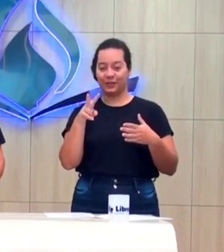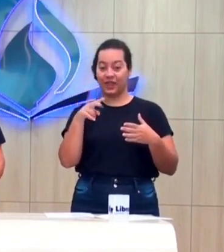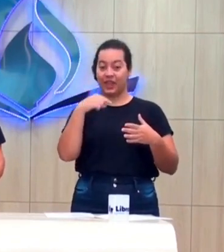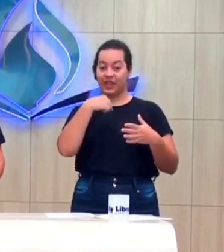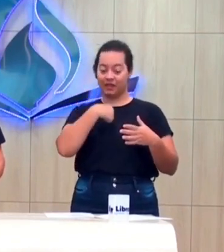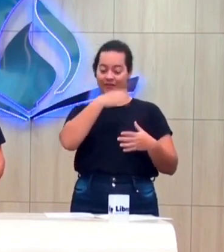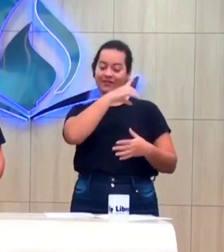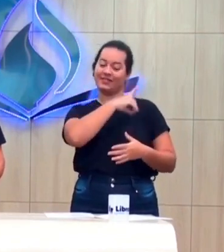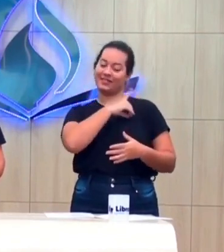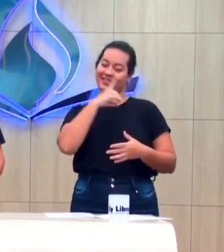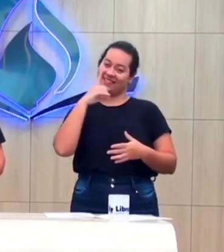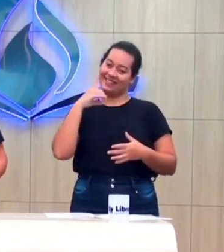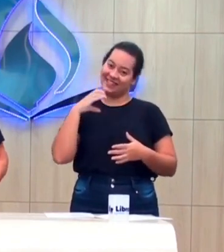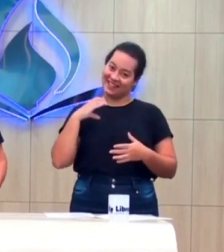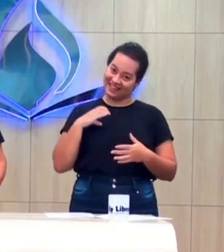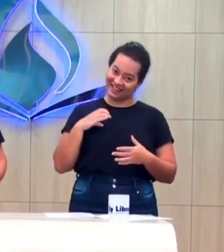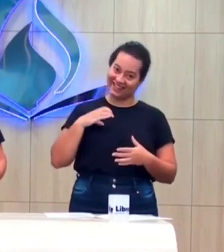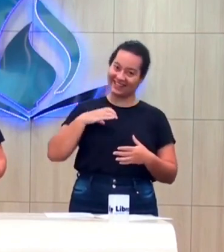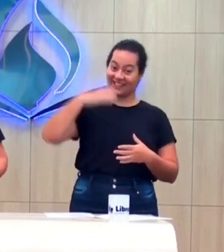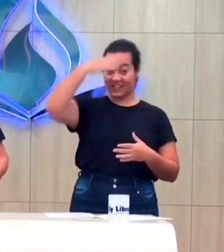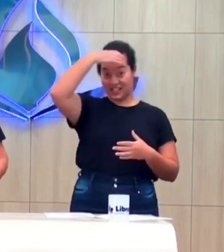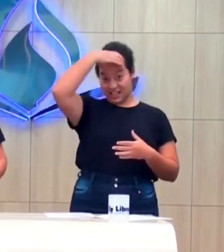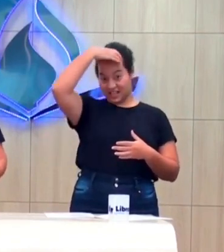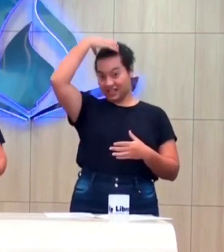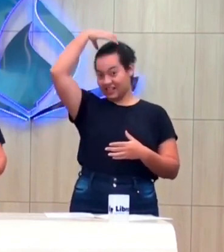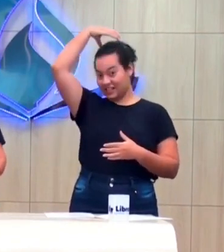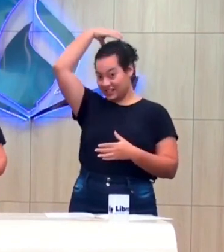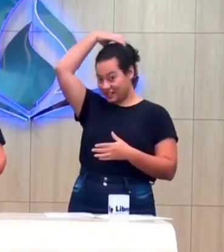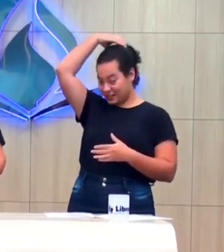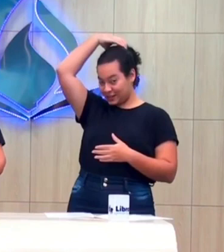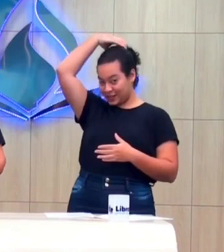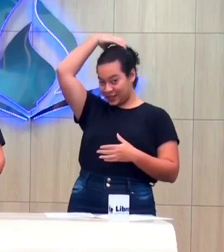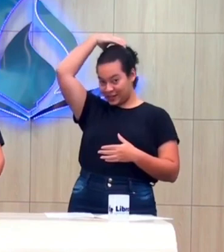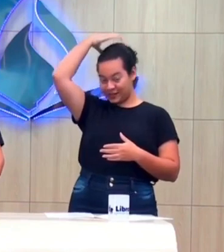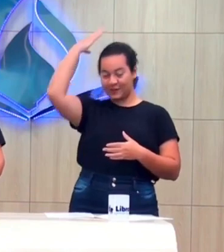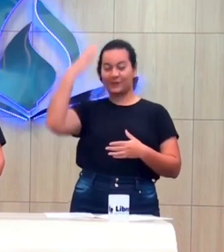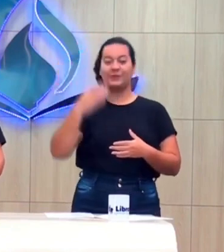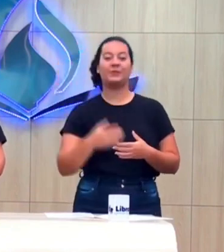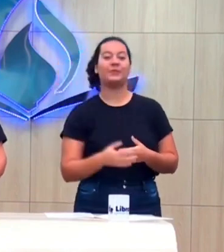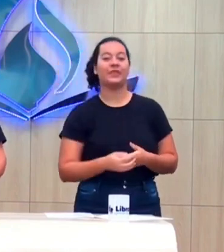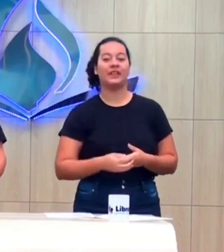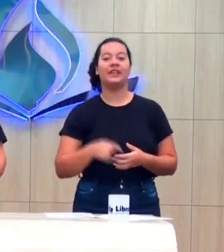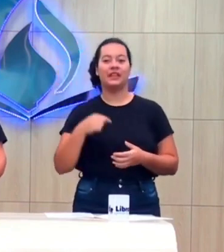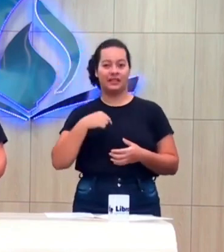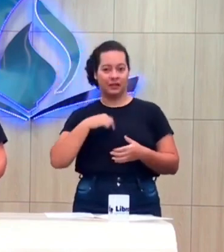Diaconisa Cristiane, também faço parte desse ministério, intérprete de Libras.